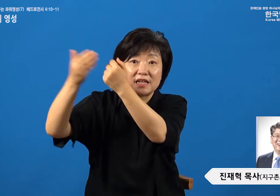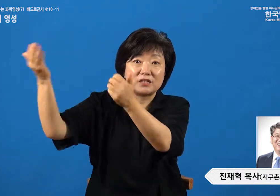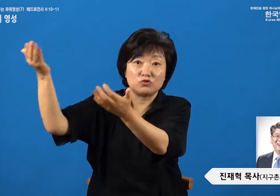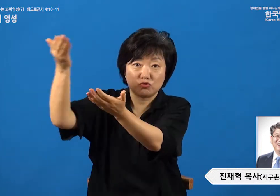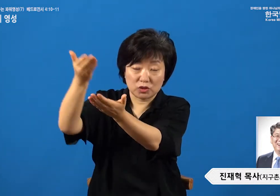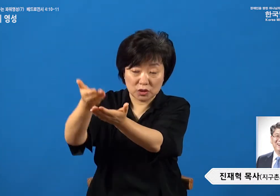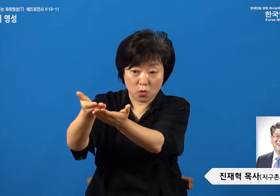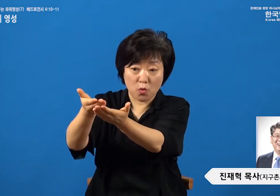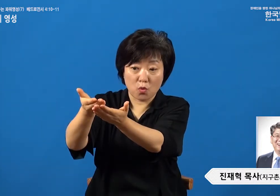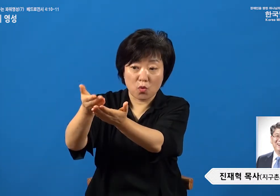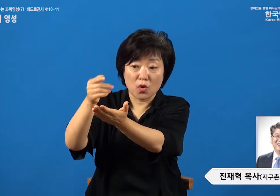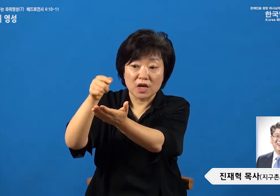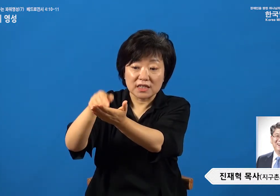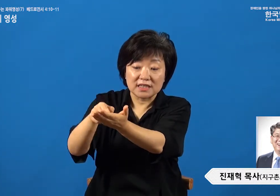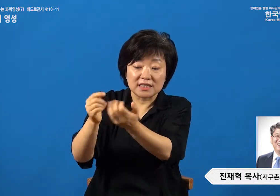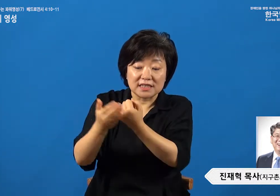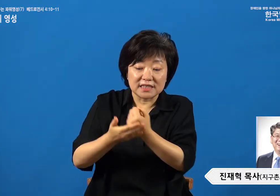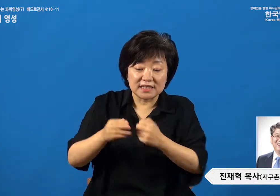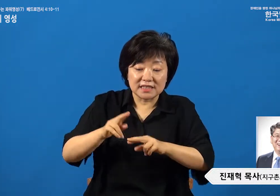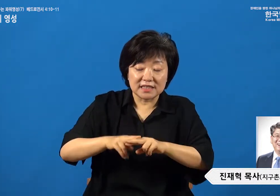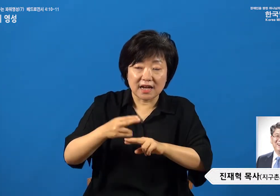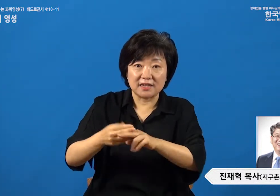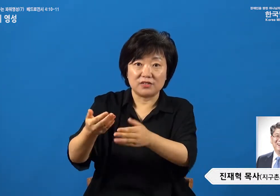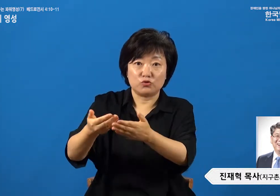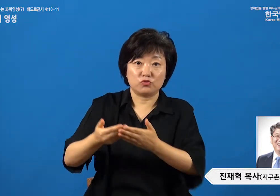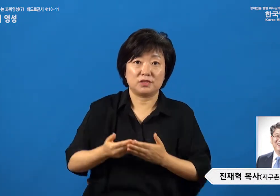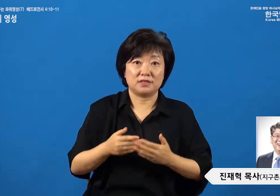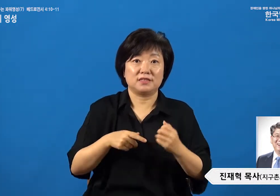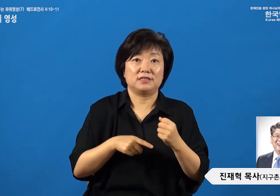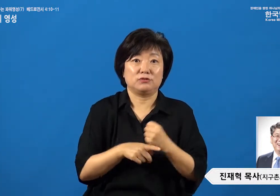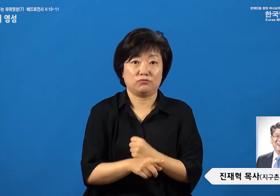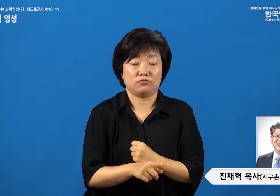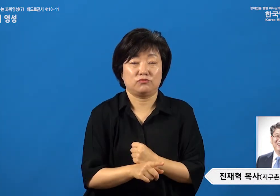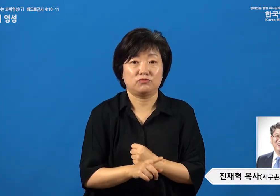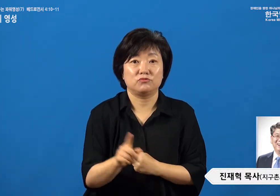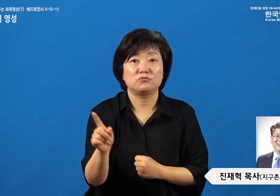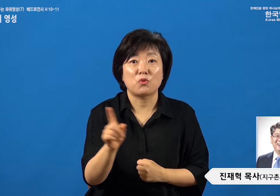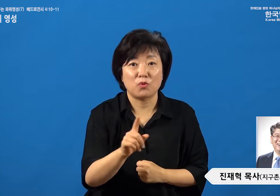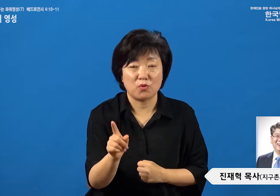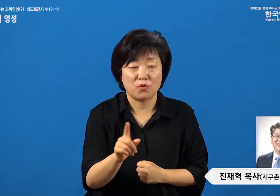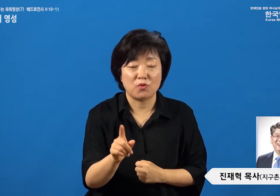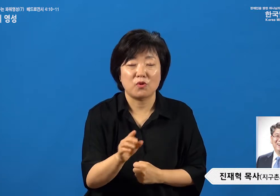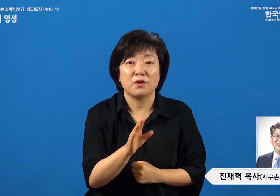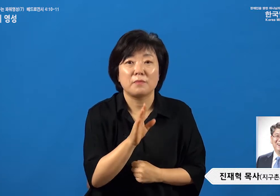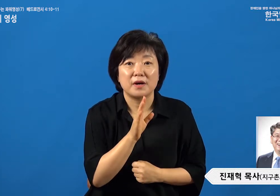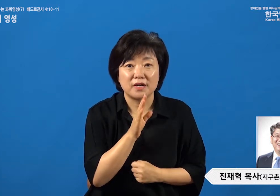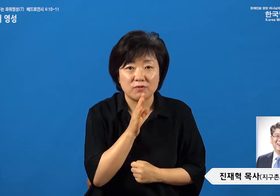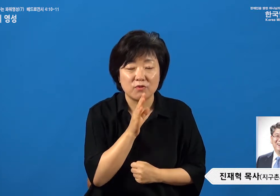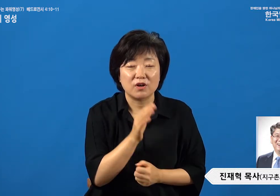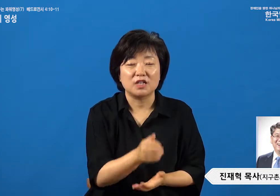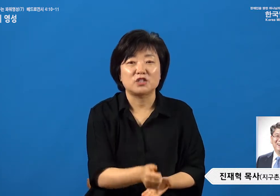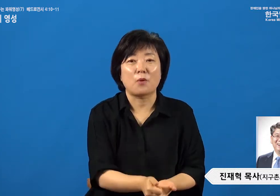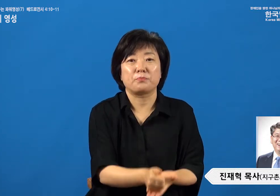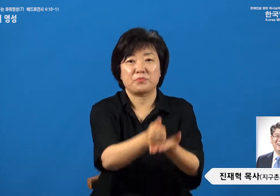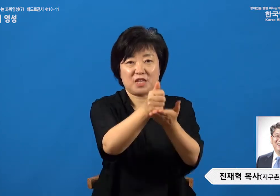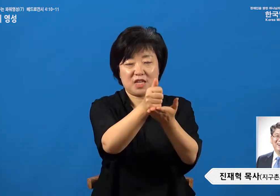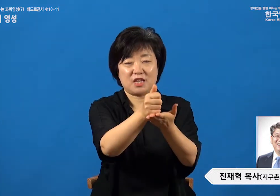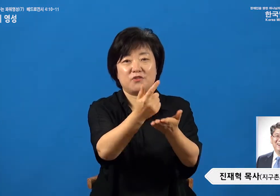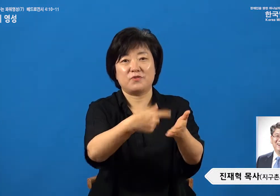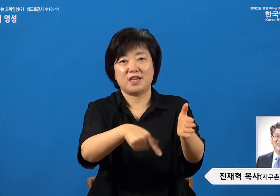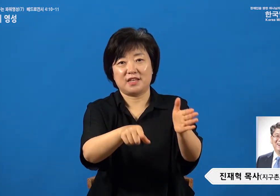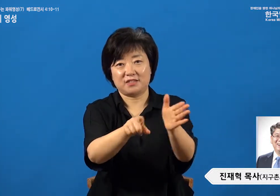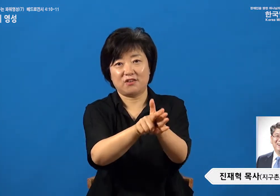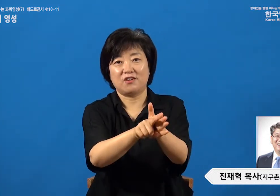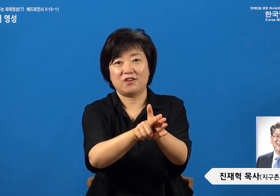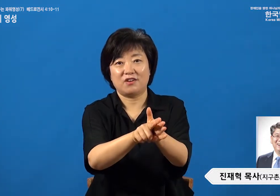은혜를 주시고 은사를 주시는 이유, 오늘 성경은 말씀합니다. 바로